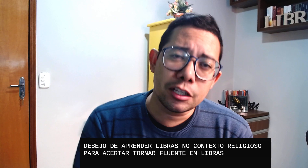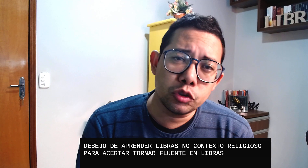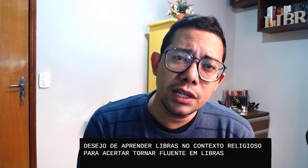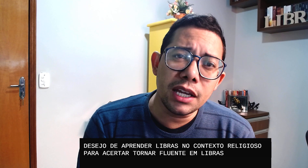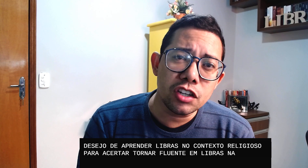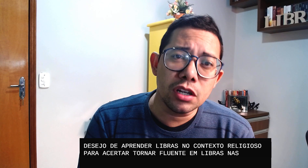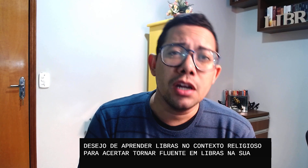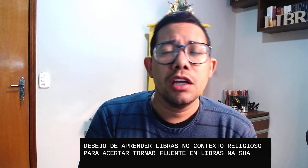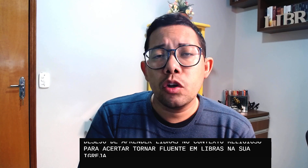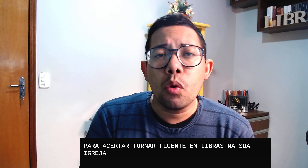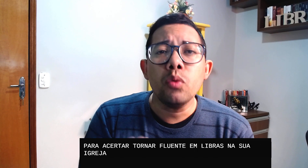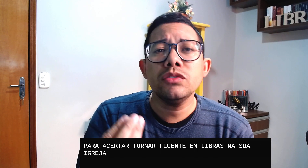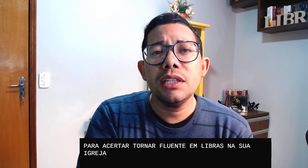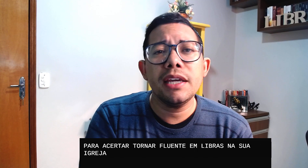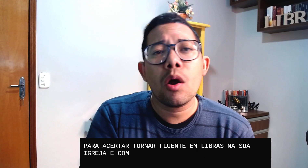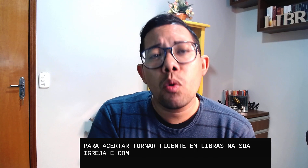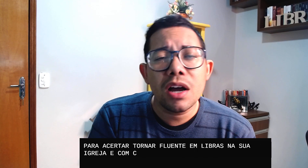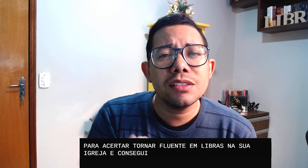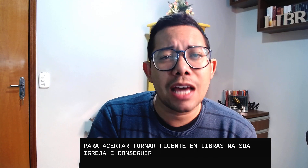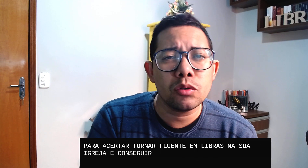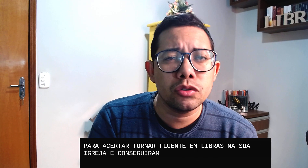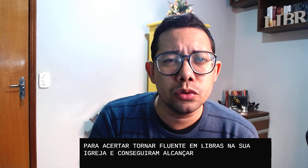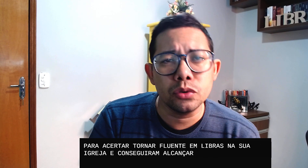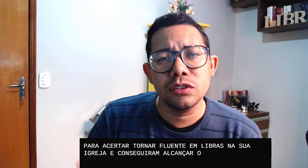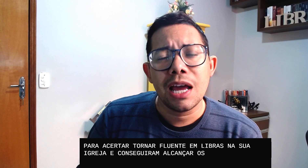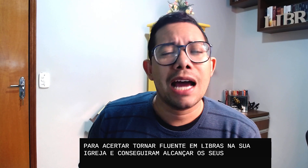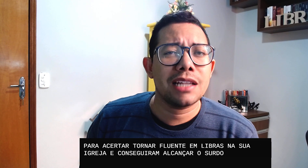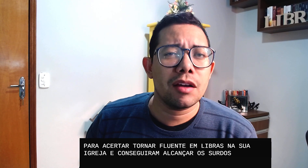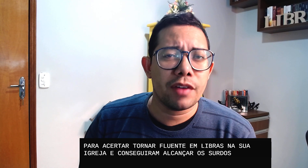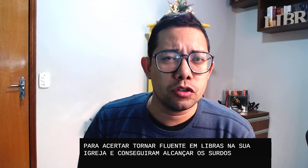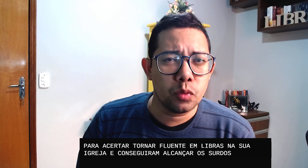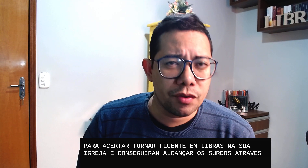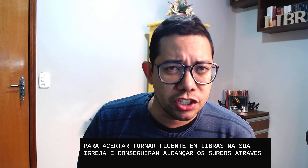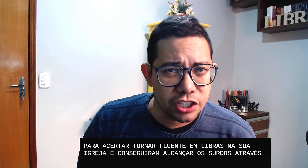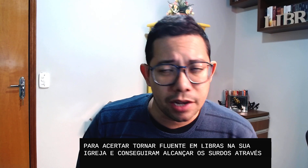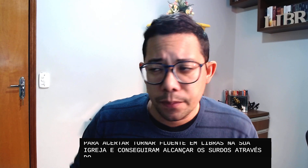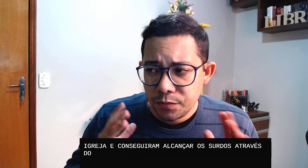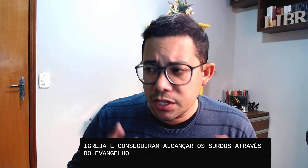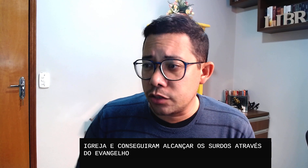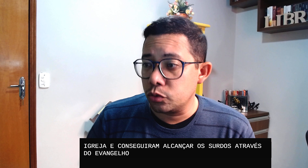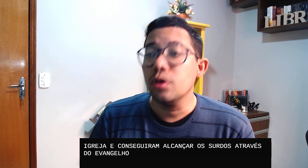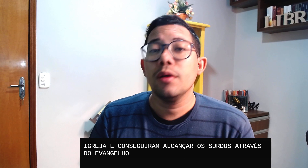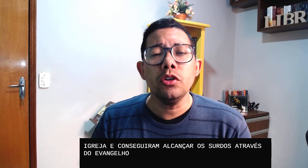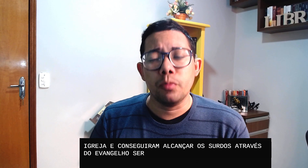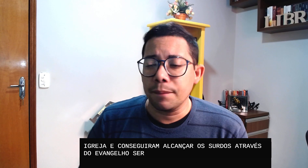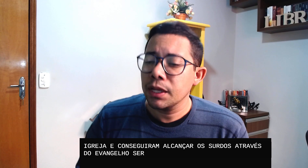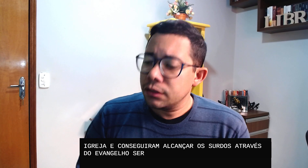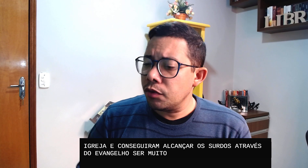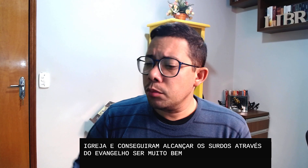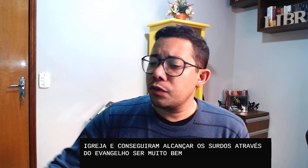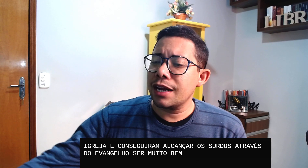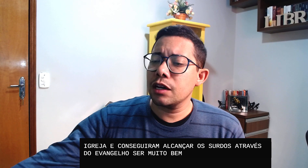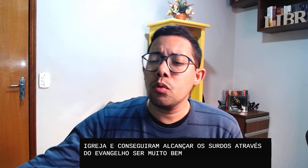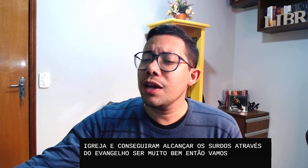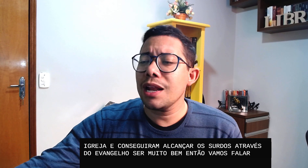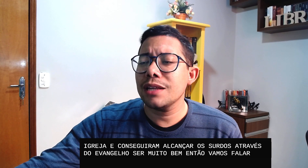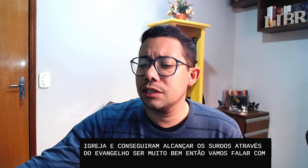sua igreja e conseguir alcançar os surdos através do Evangelho. Certo? Muito bem. Então vamos falar com relação